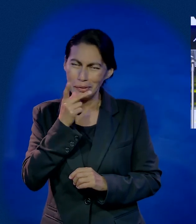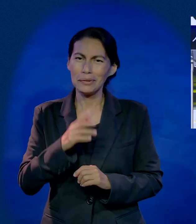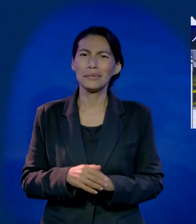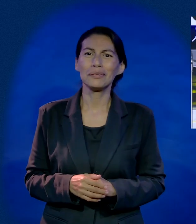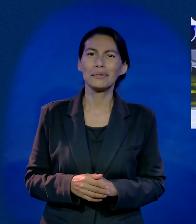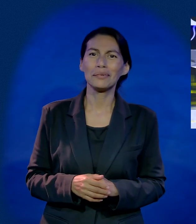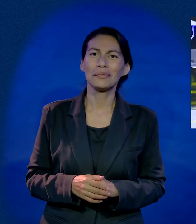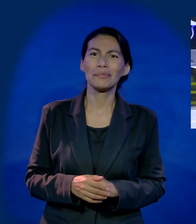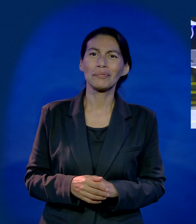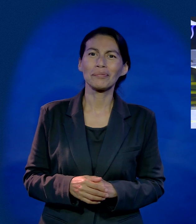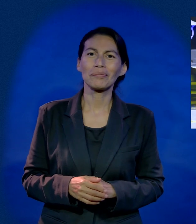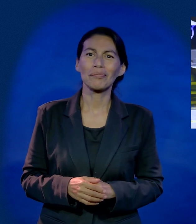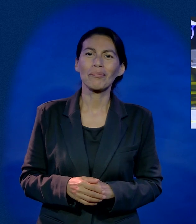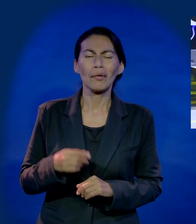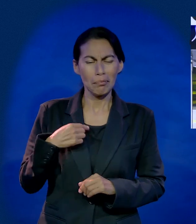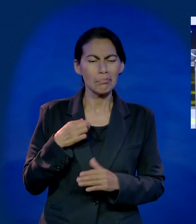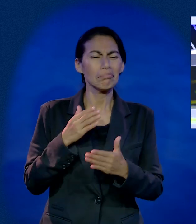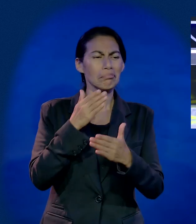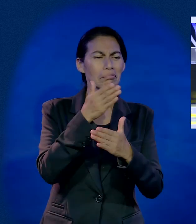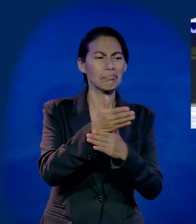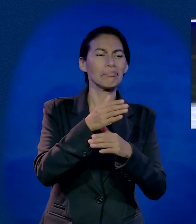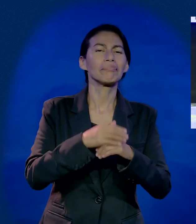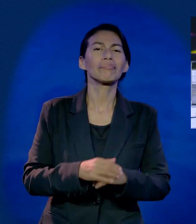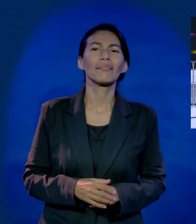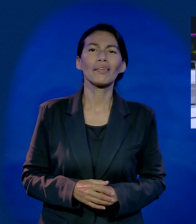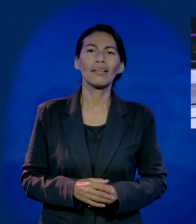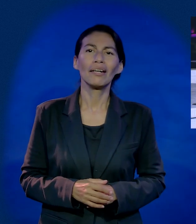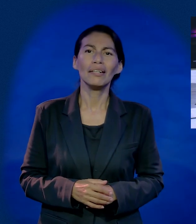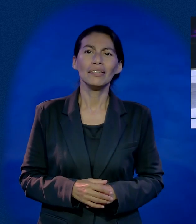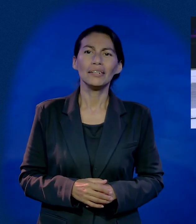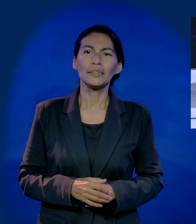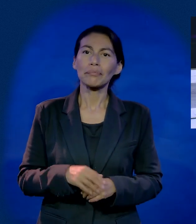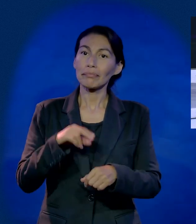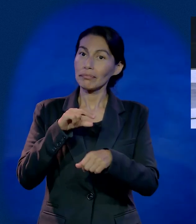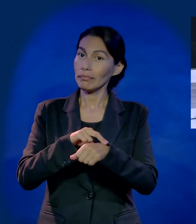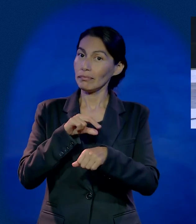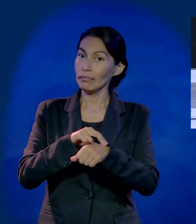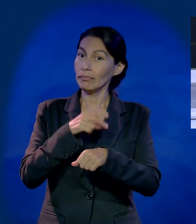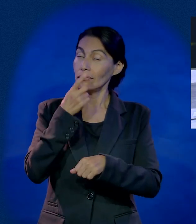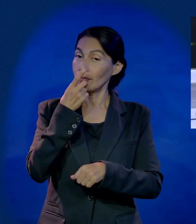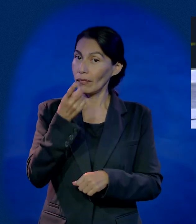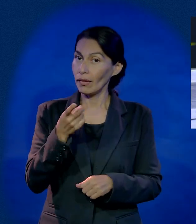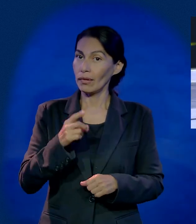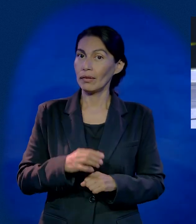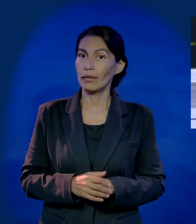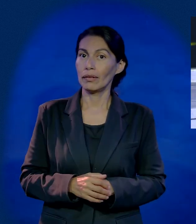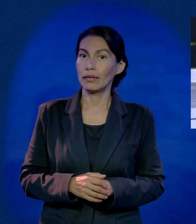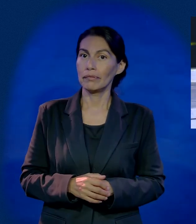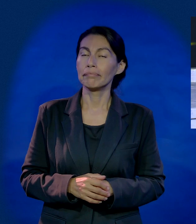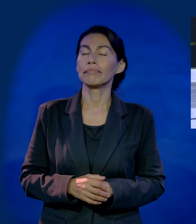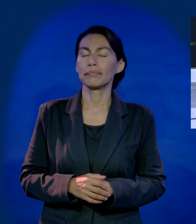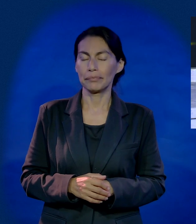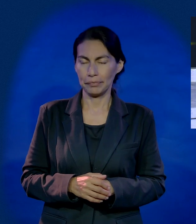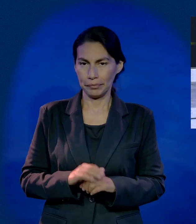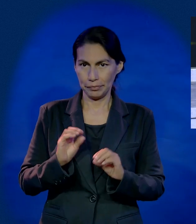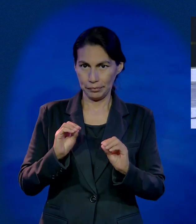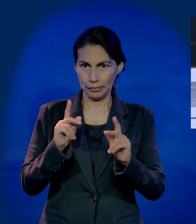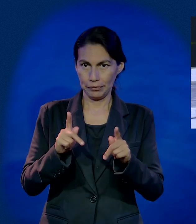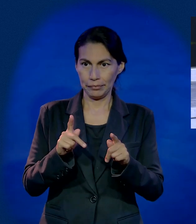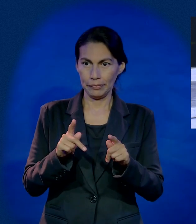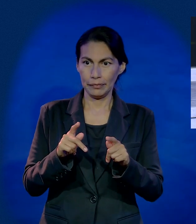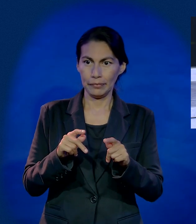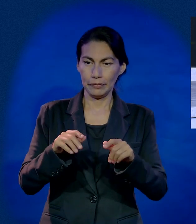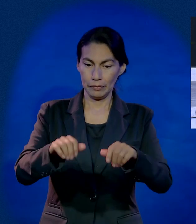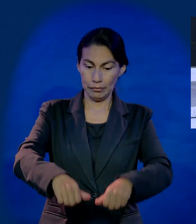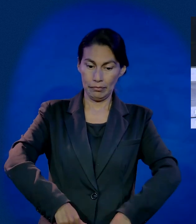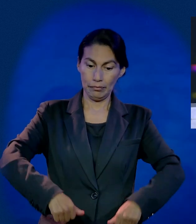Entro, yo dije, para ayudarle, pues voy a orar, soy un pastor. Yo entro y el doctor